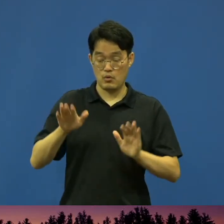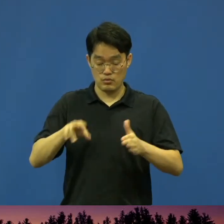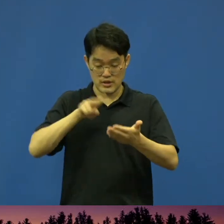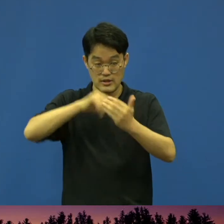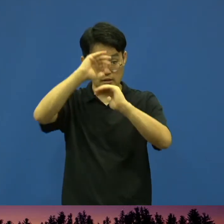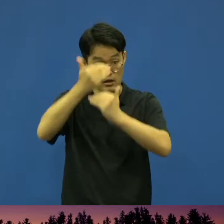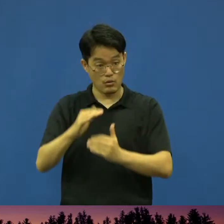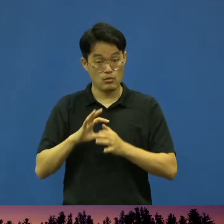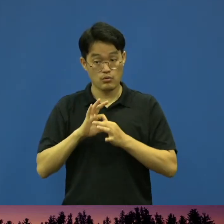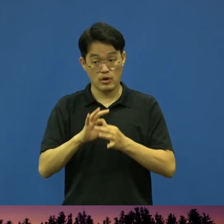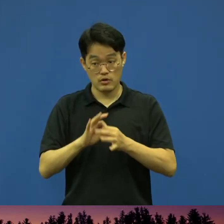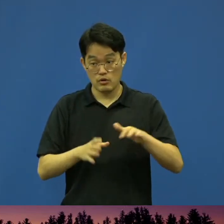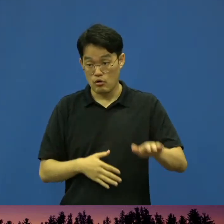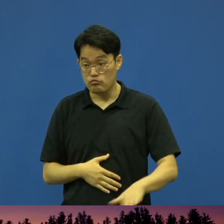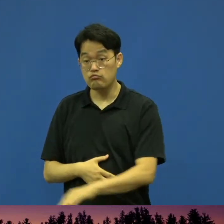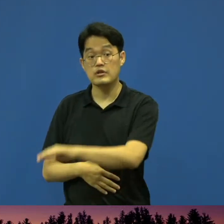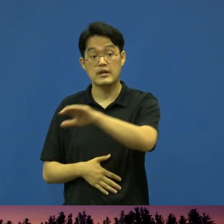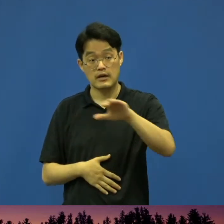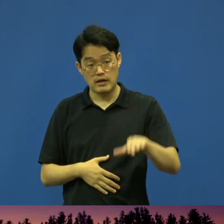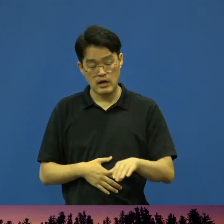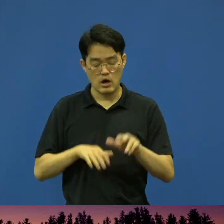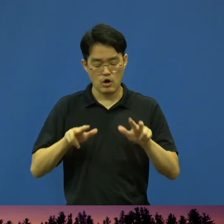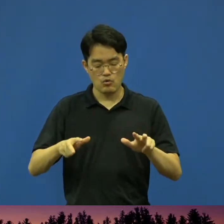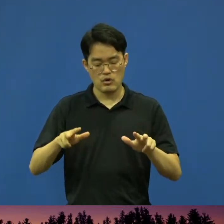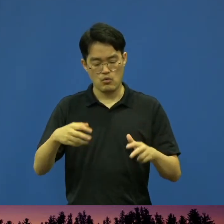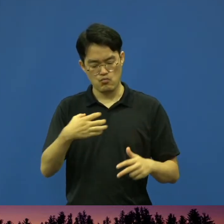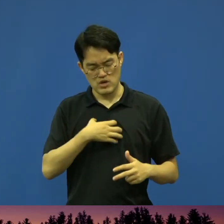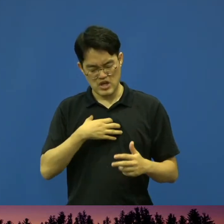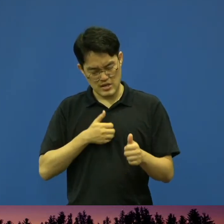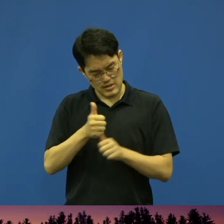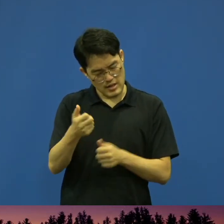좋겠습니다. 40절에 이렇게 오늘 본문은 시작하죠.